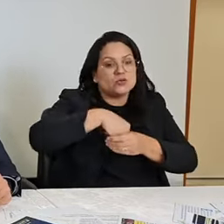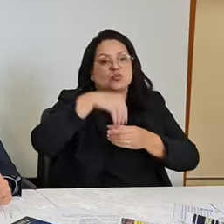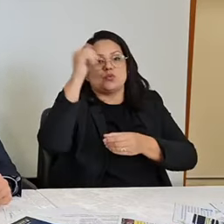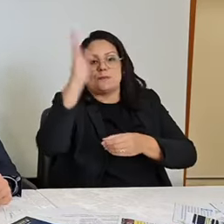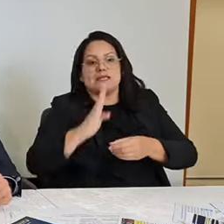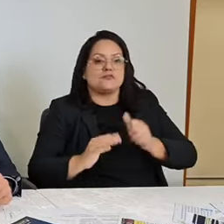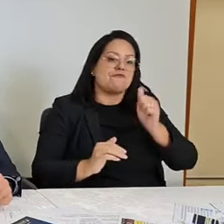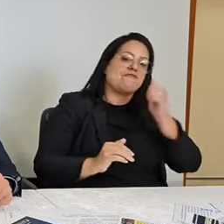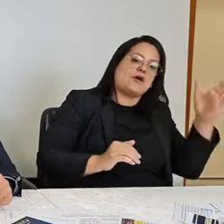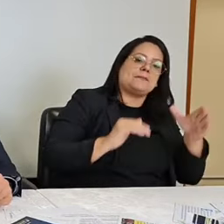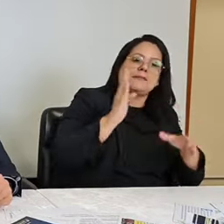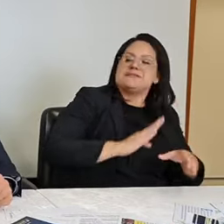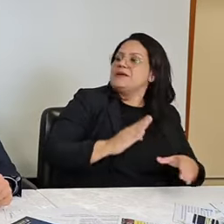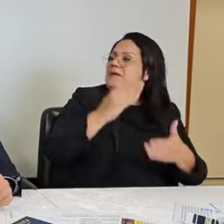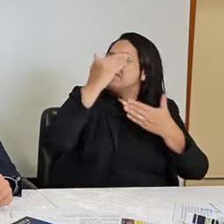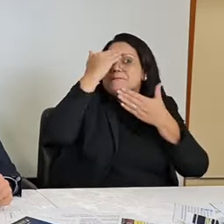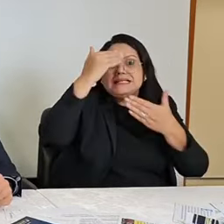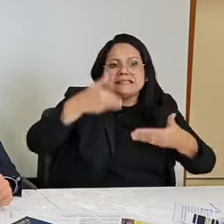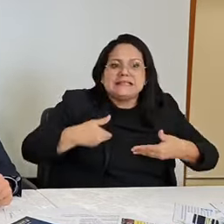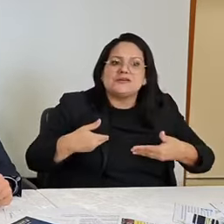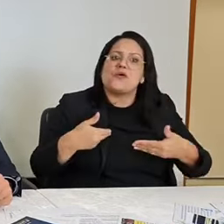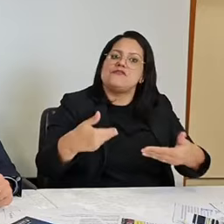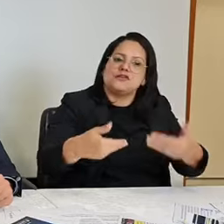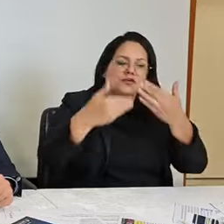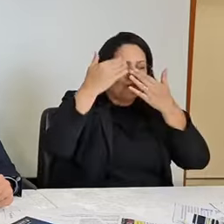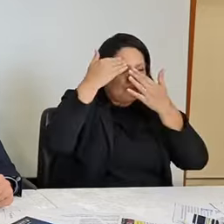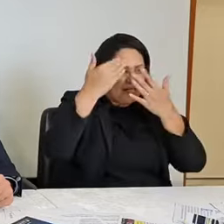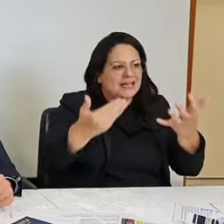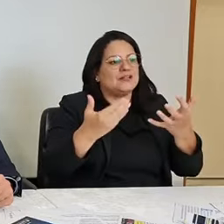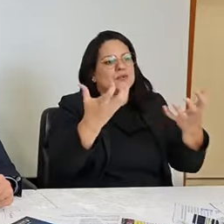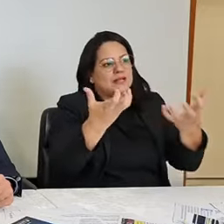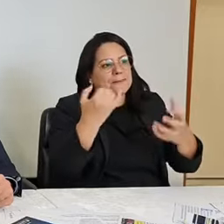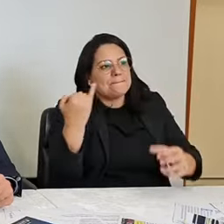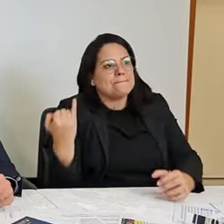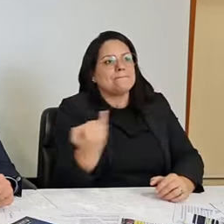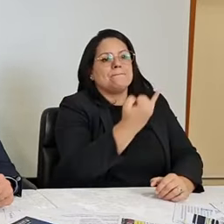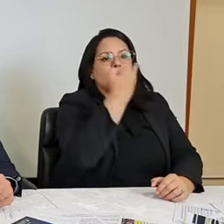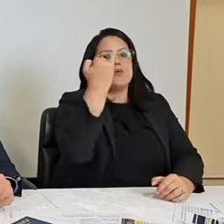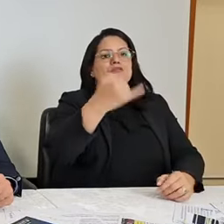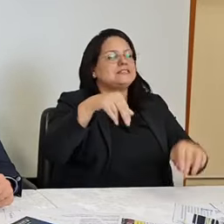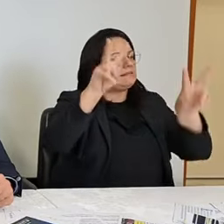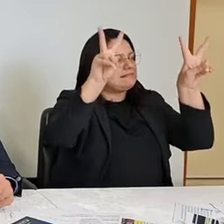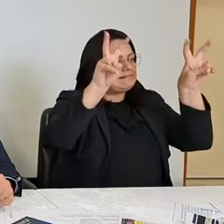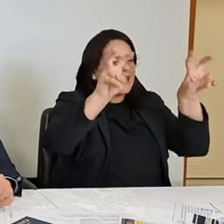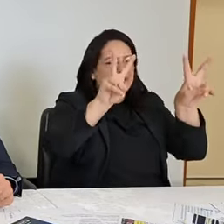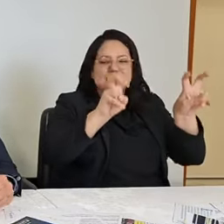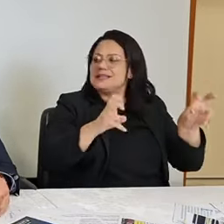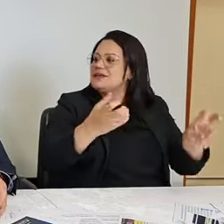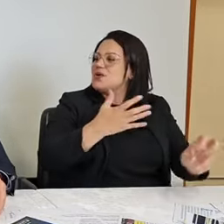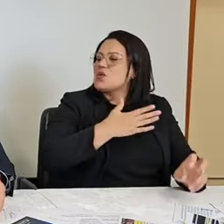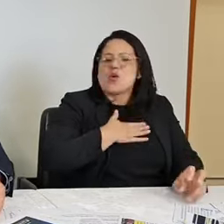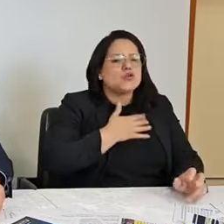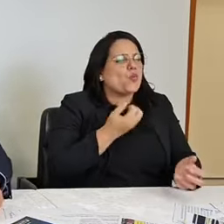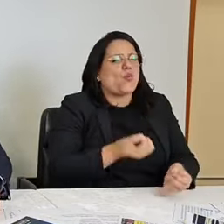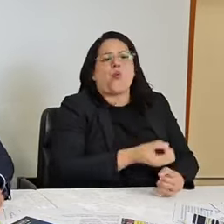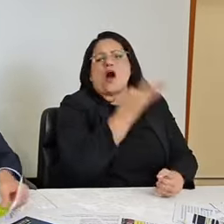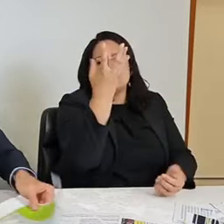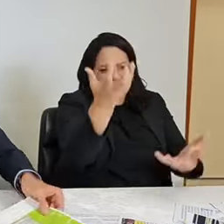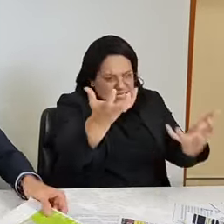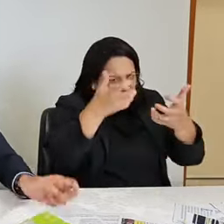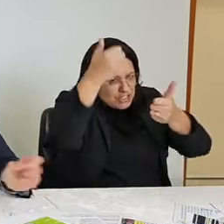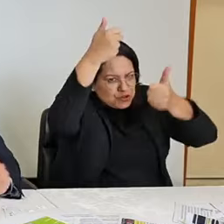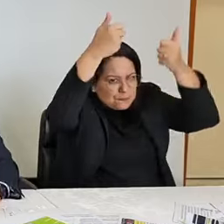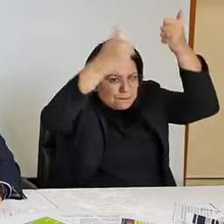Encerramos? Não, presidente, obrigado pelo convite. Só ressaltar a importância que o senhor está dando ao tema e que eu gosto de quantas vezes o senhor quiser explicar para o brasileiro